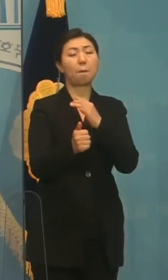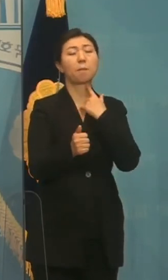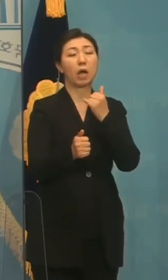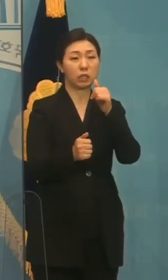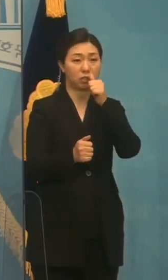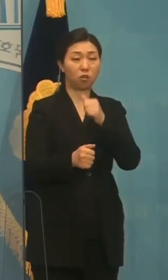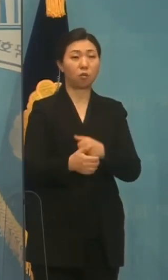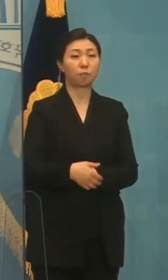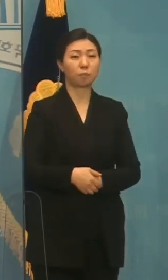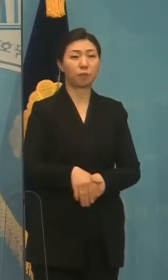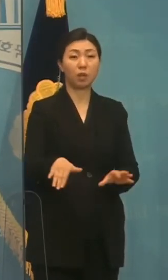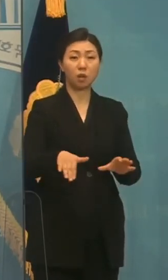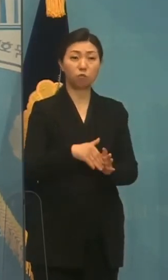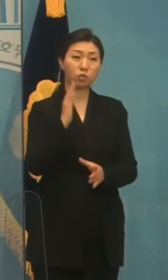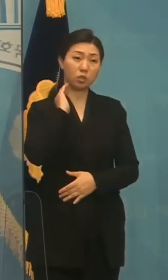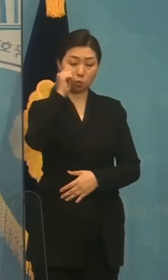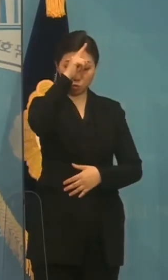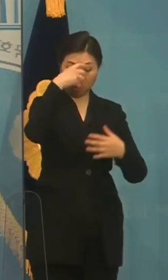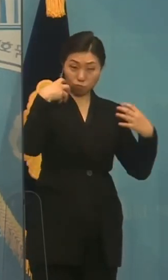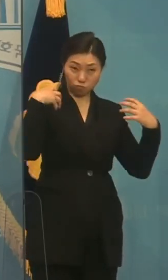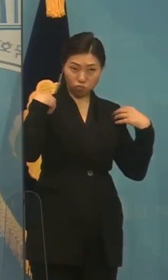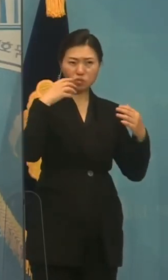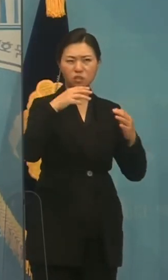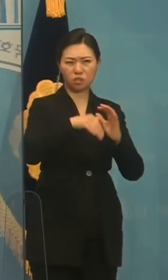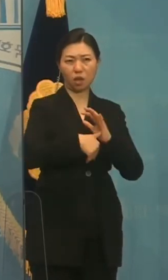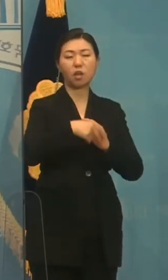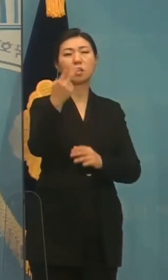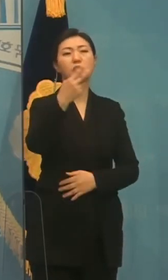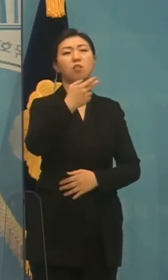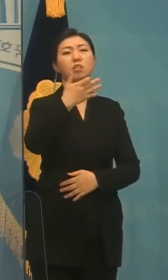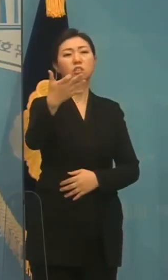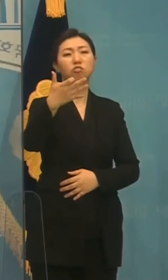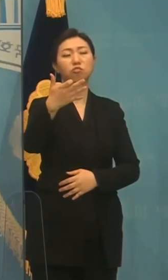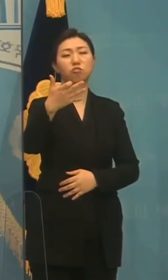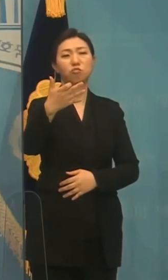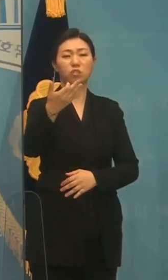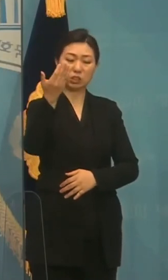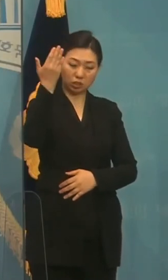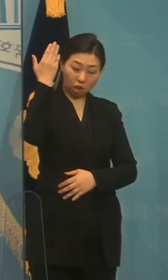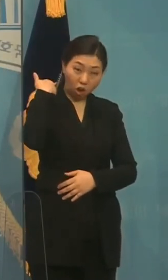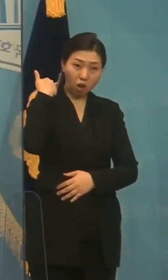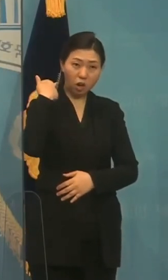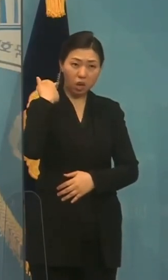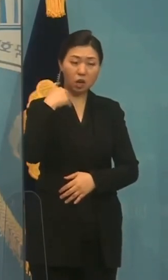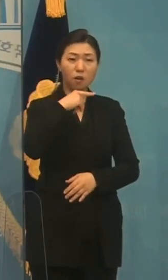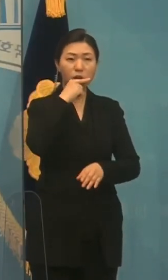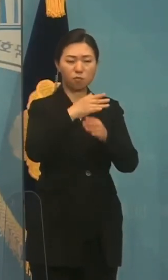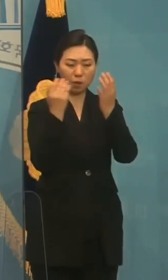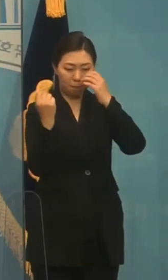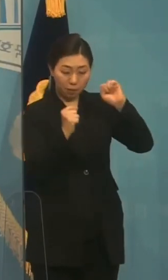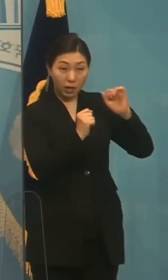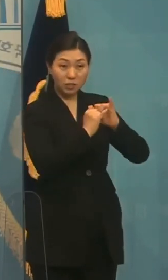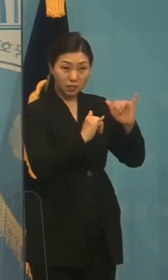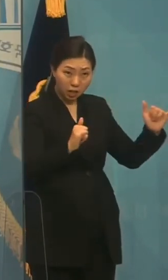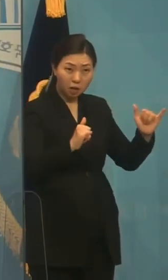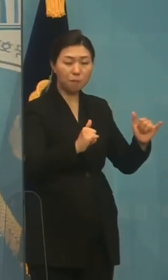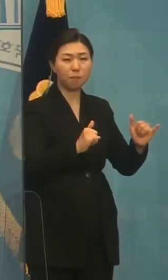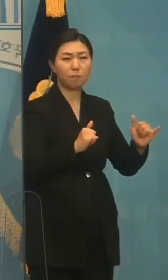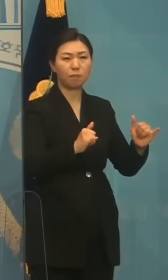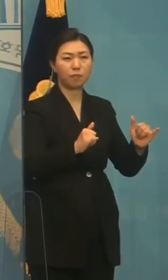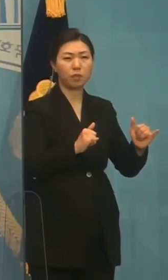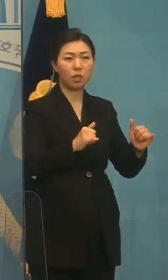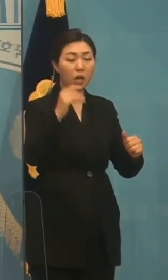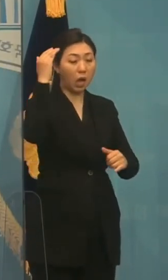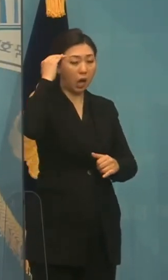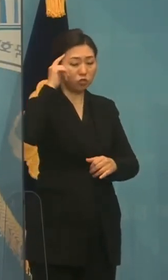심지어 문재인 정부 하에서도 2019년 11월 이전에 탈북한 사람들은 다 우리 정부가 수용을